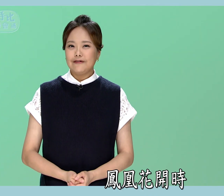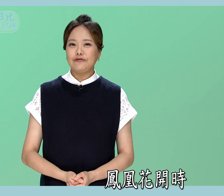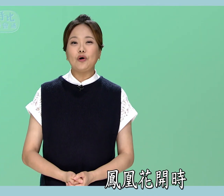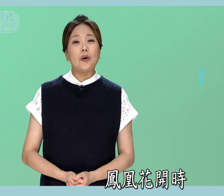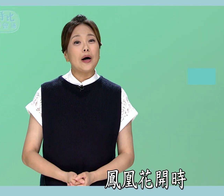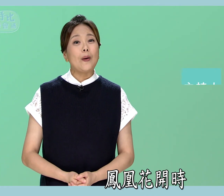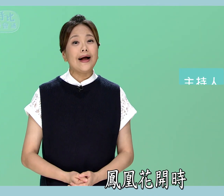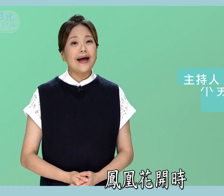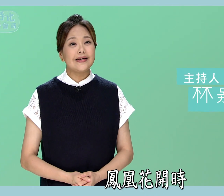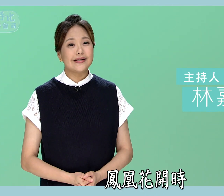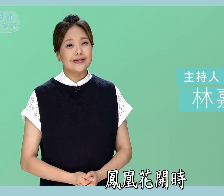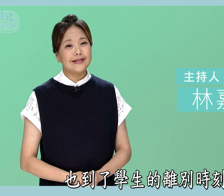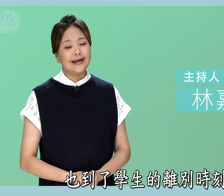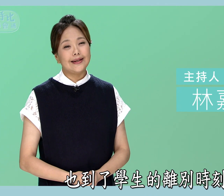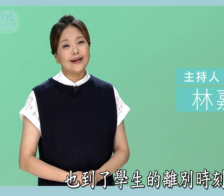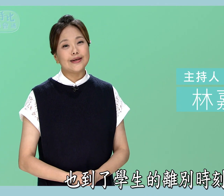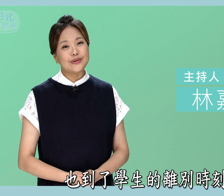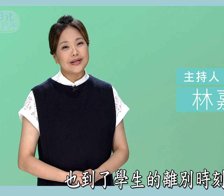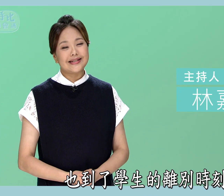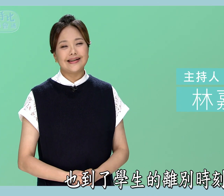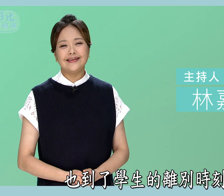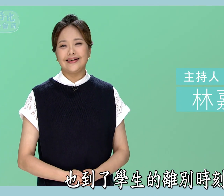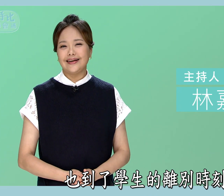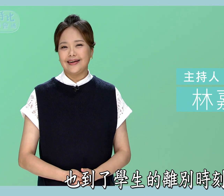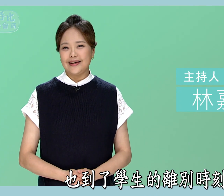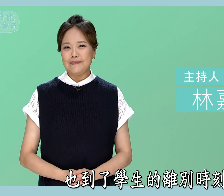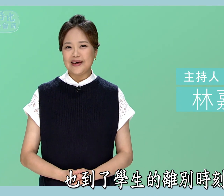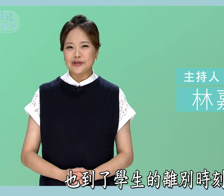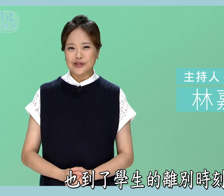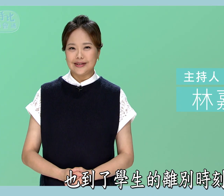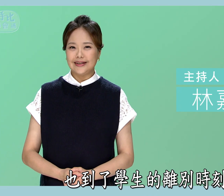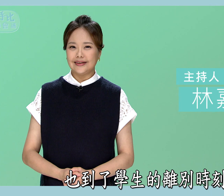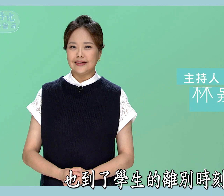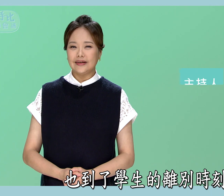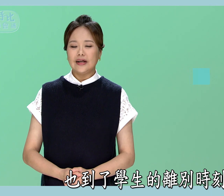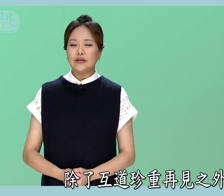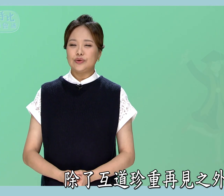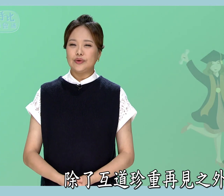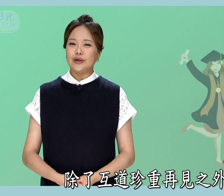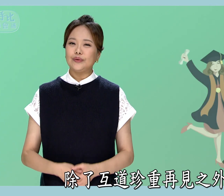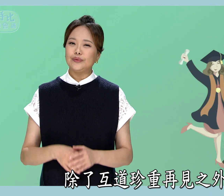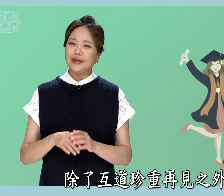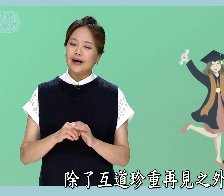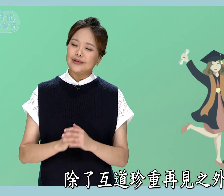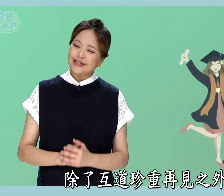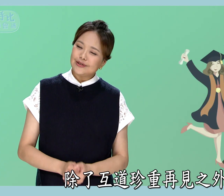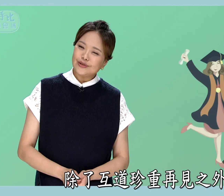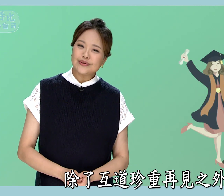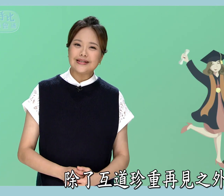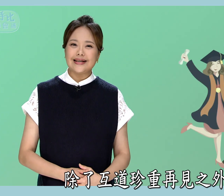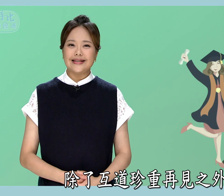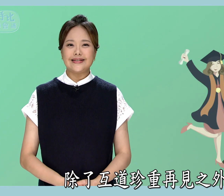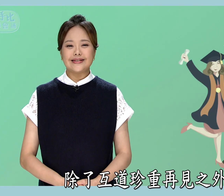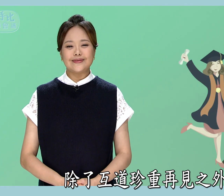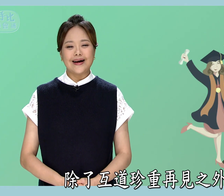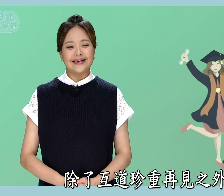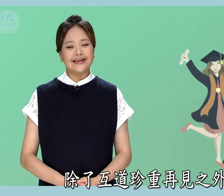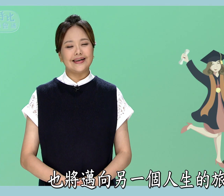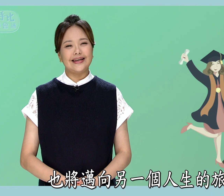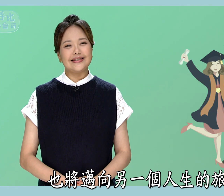凤凰花开时，也到了学生的离别时刻。除了互道珍重再见之外呢，也将